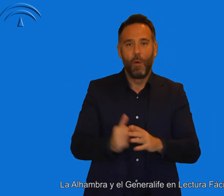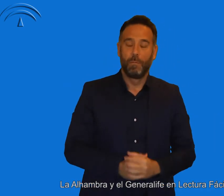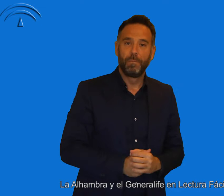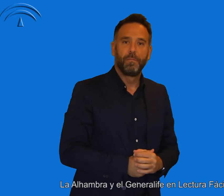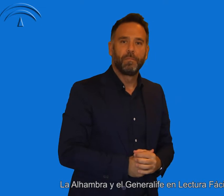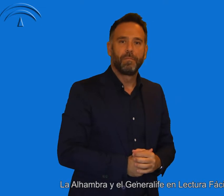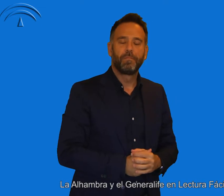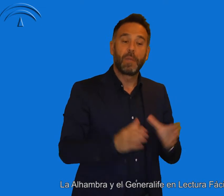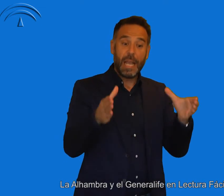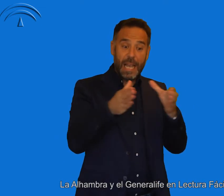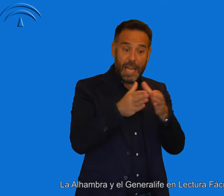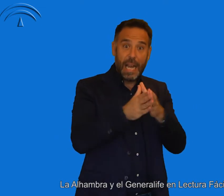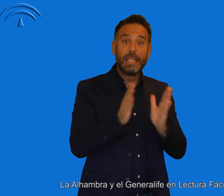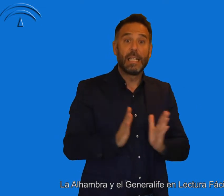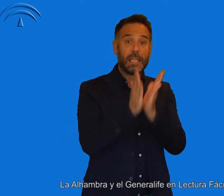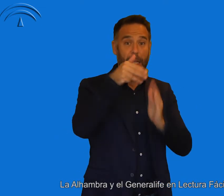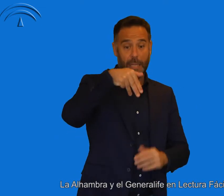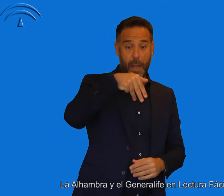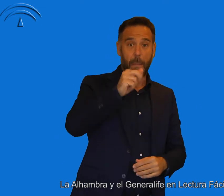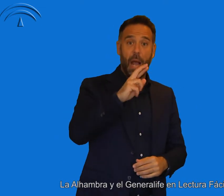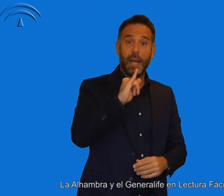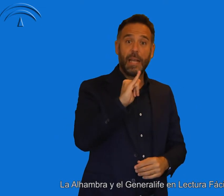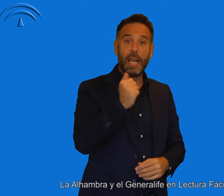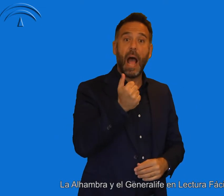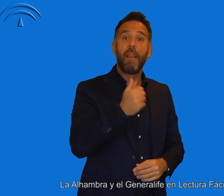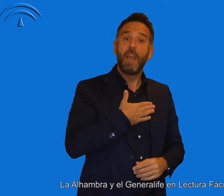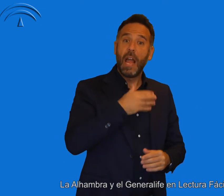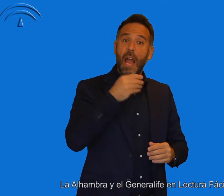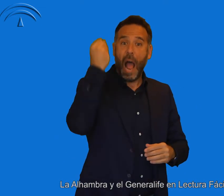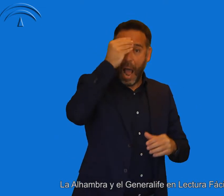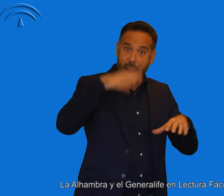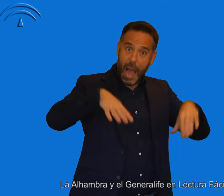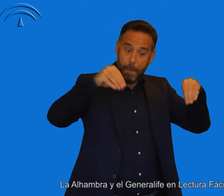los baños por separado. La iglesia de Santa María de la Alhambra